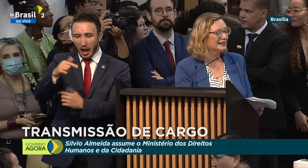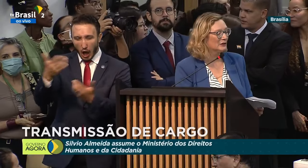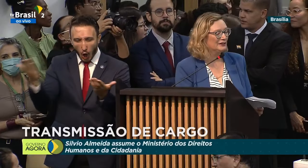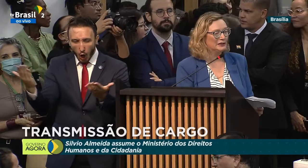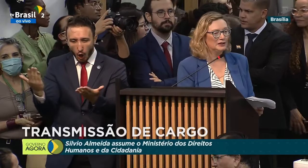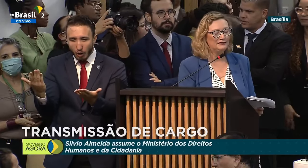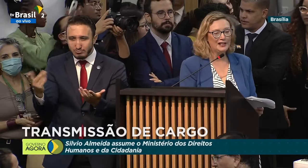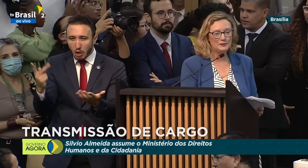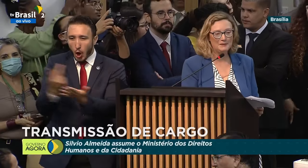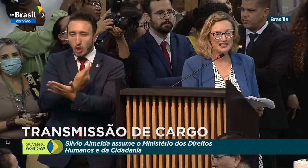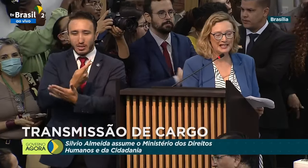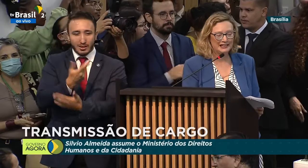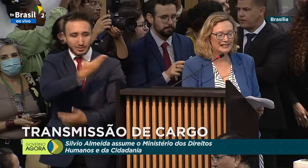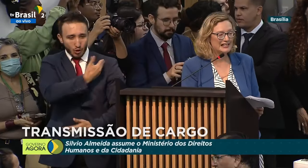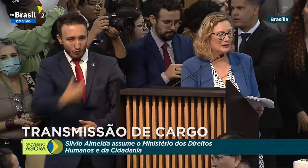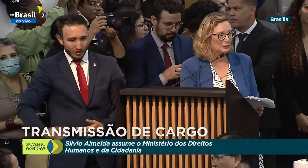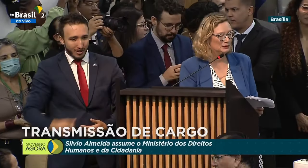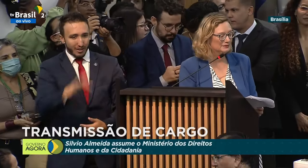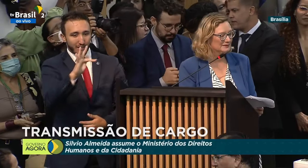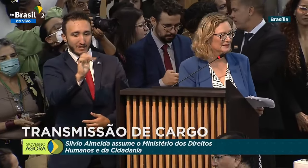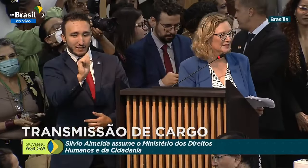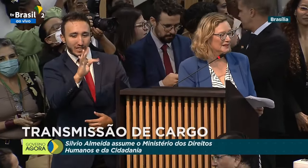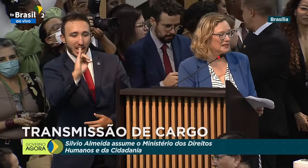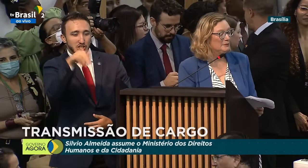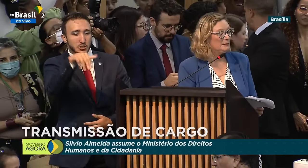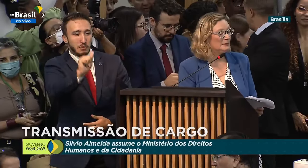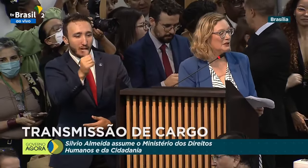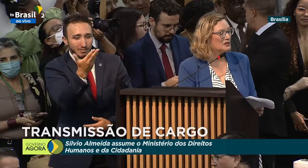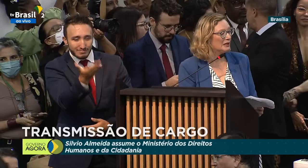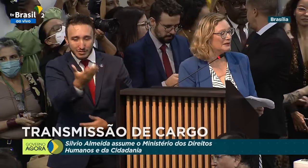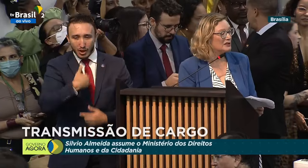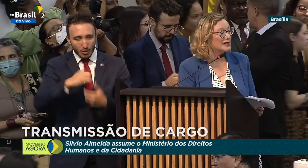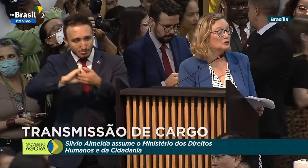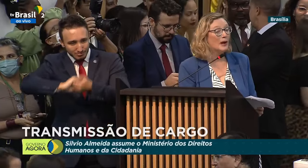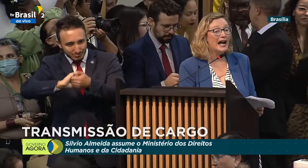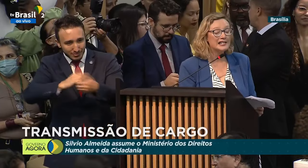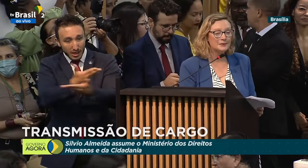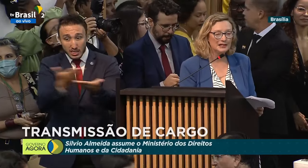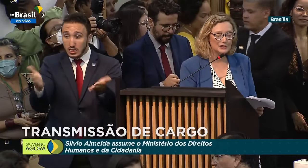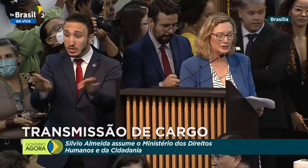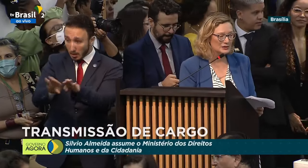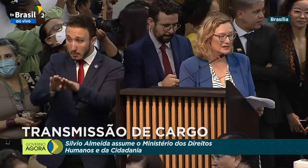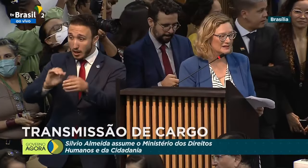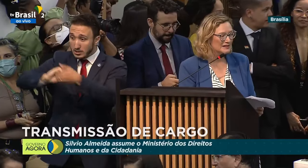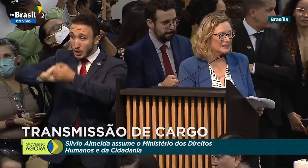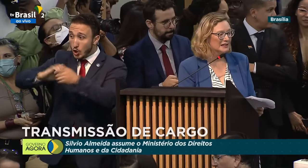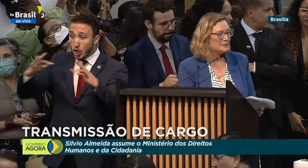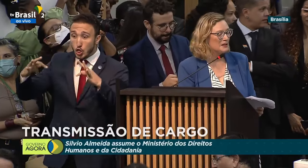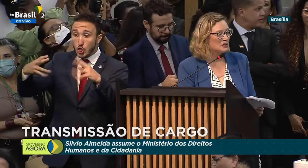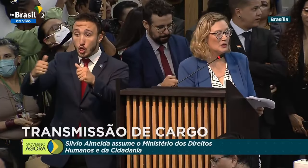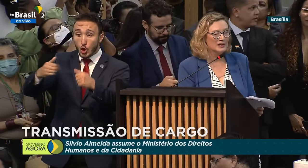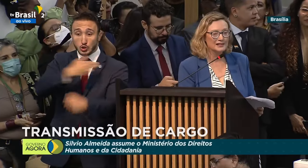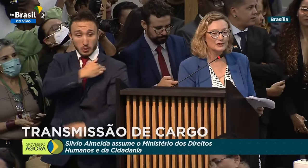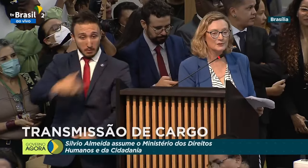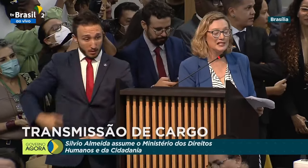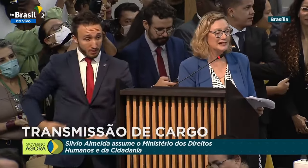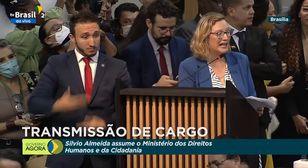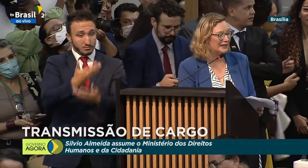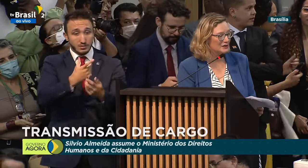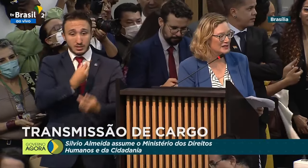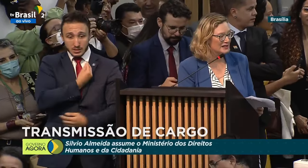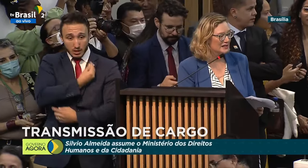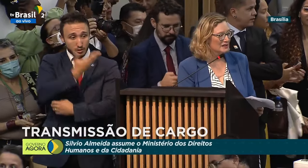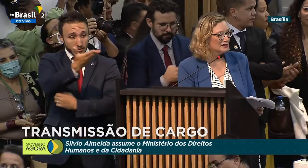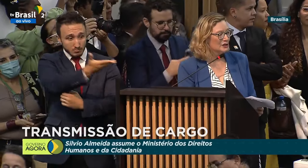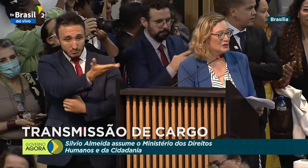querida governadora Fátima Bezerra tem saúde e me permito saudades atuais ministros nas pessoas nos